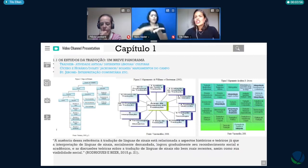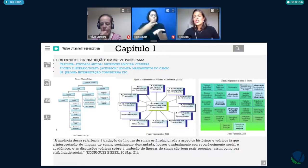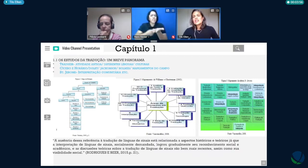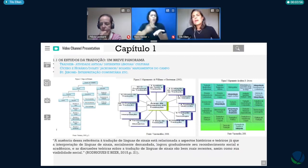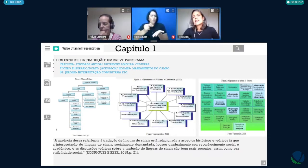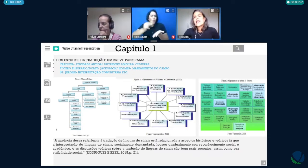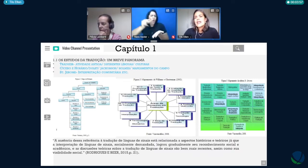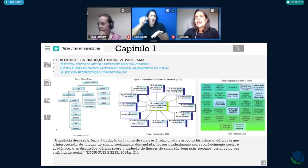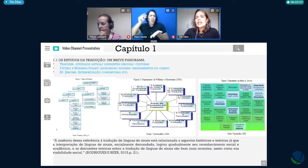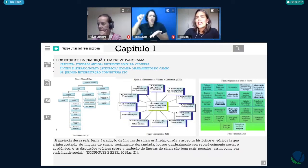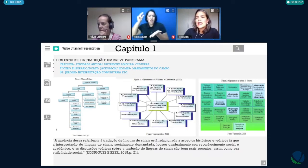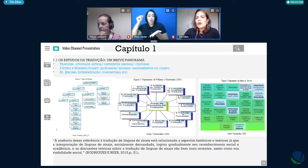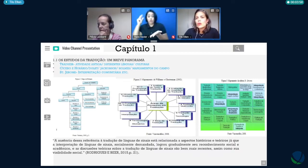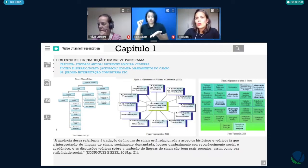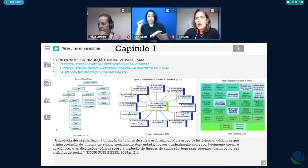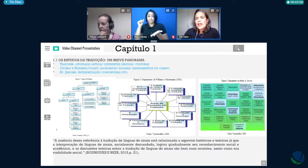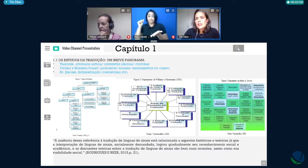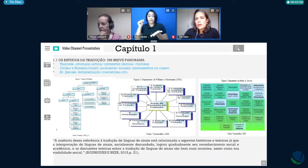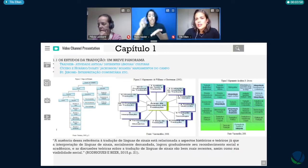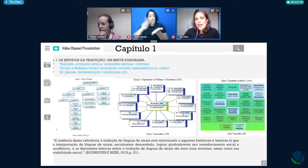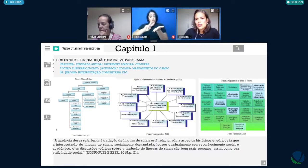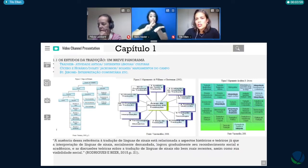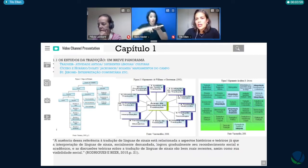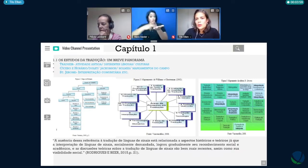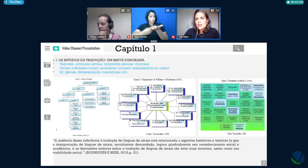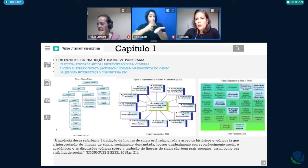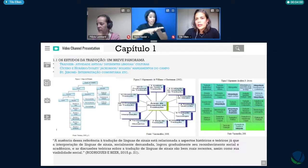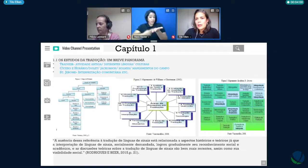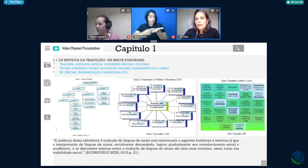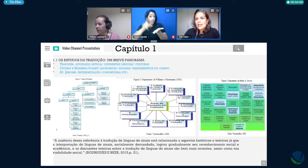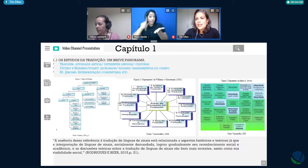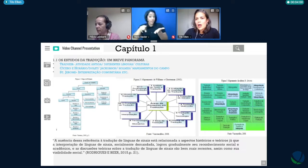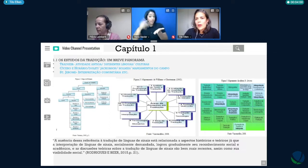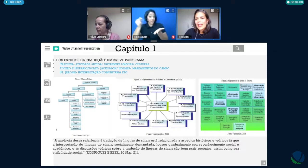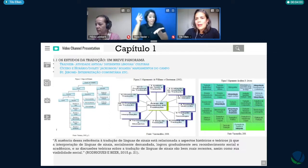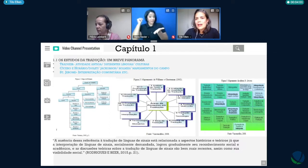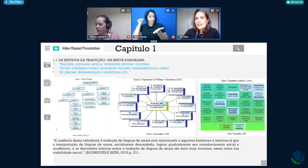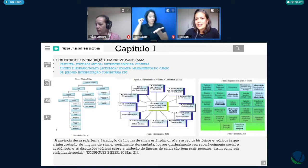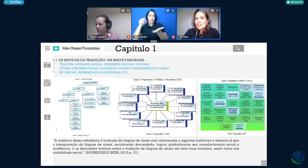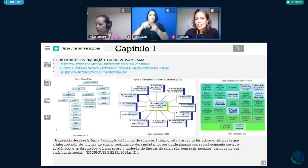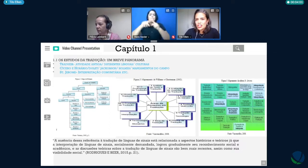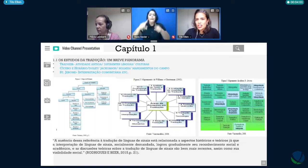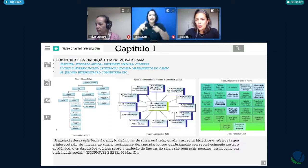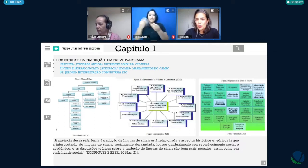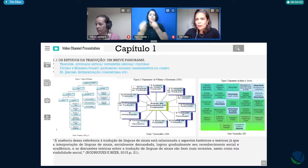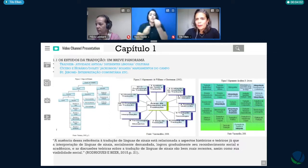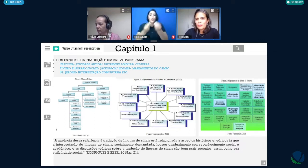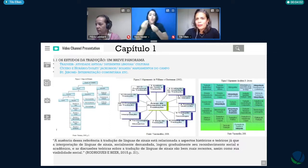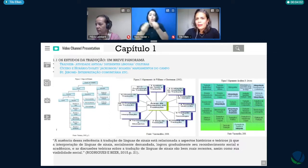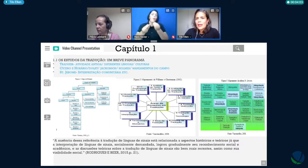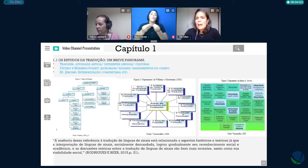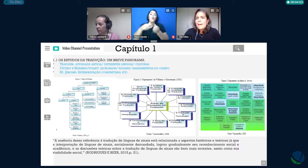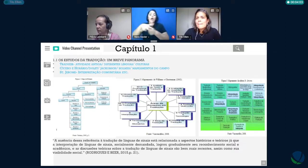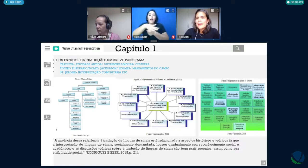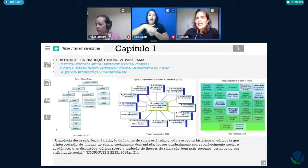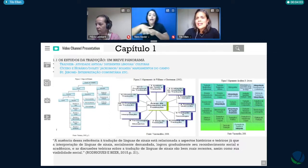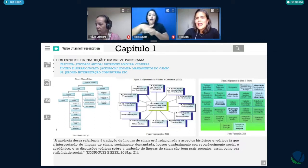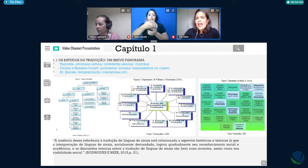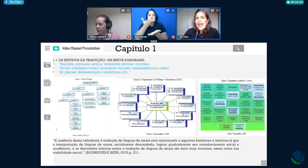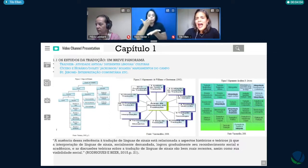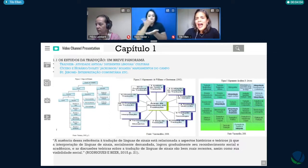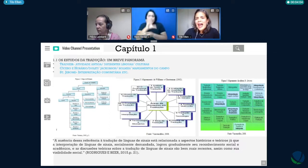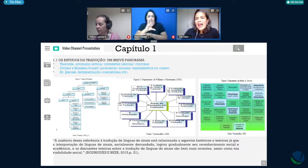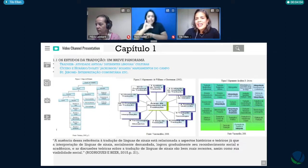A gente se baseia que esse processo de tradução e interpretação, ele é bastante antigo.